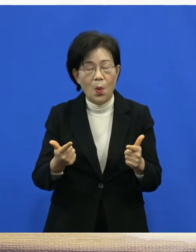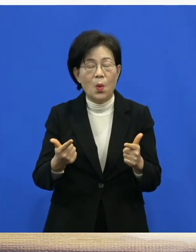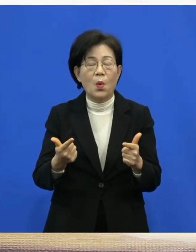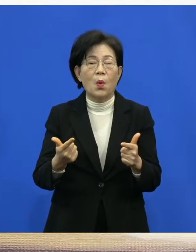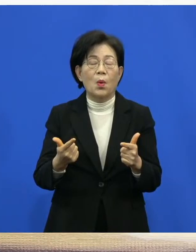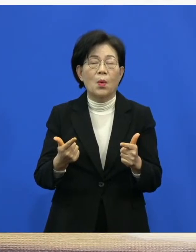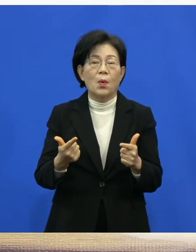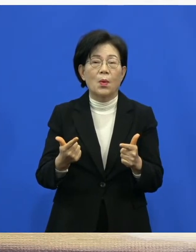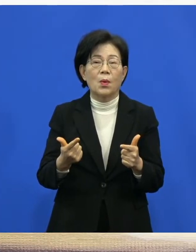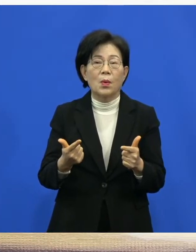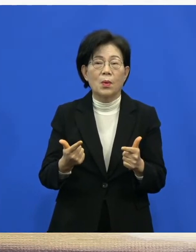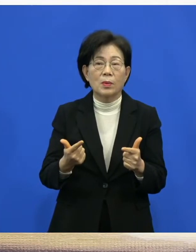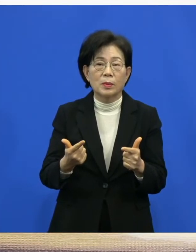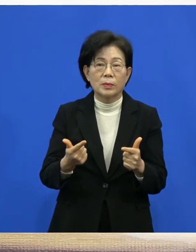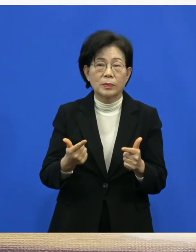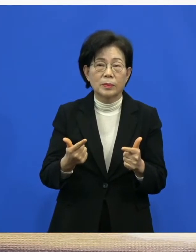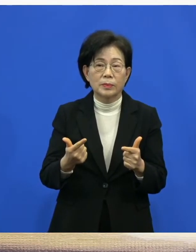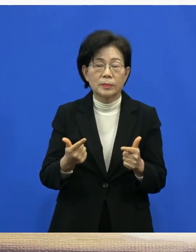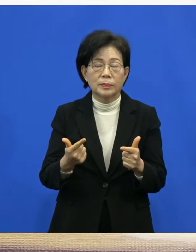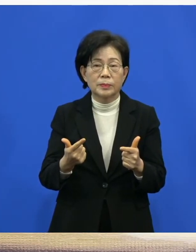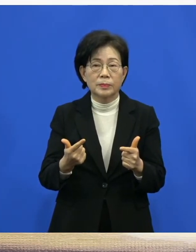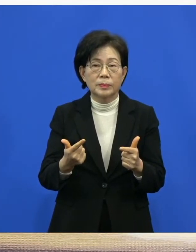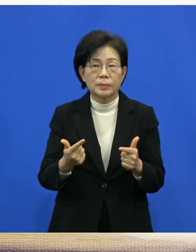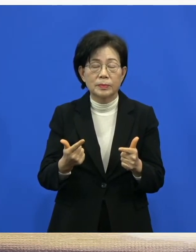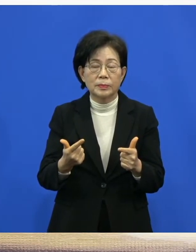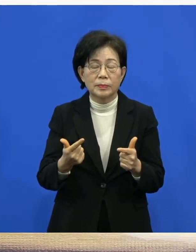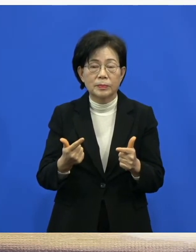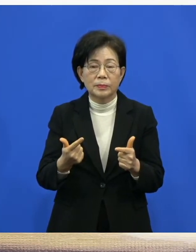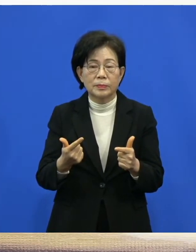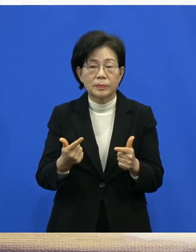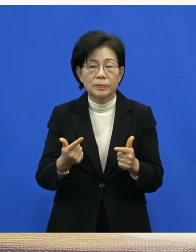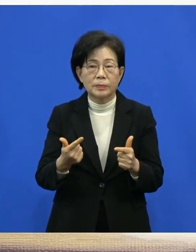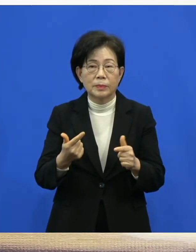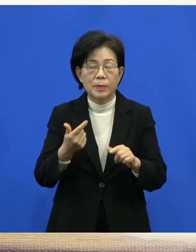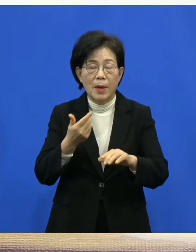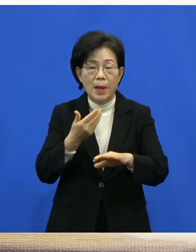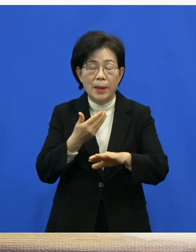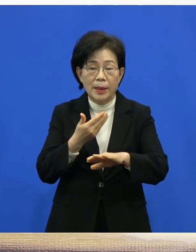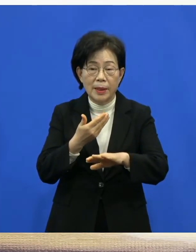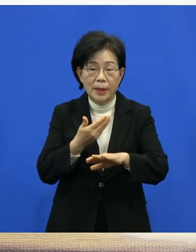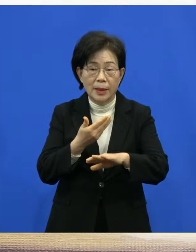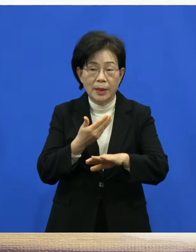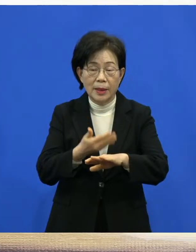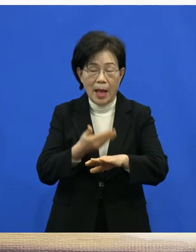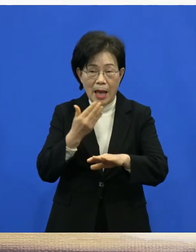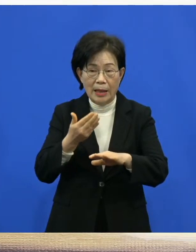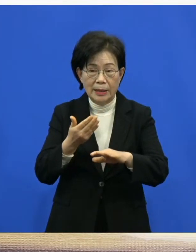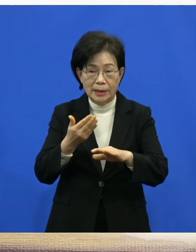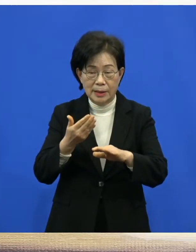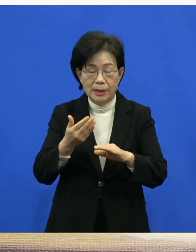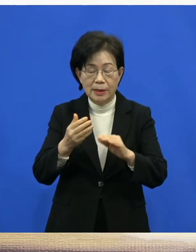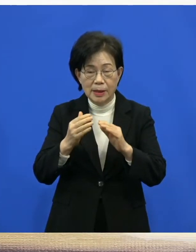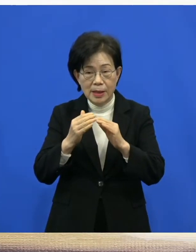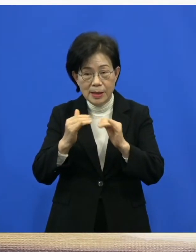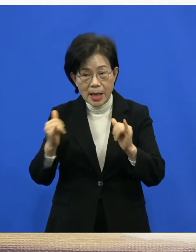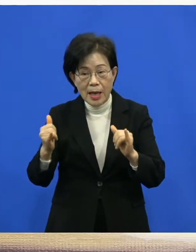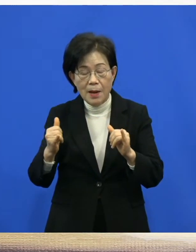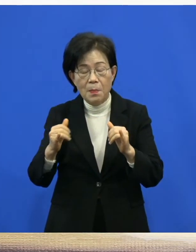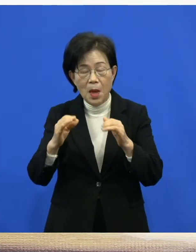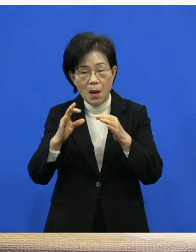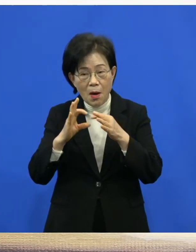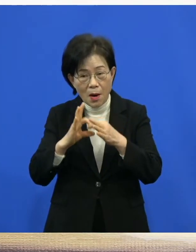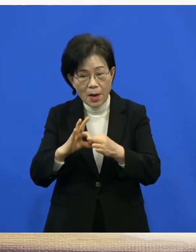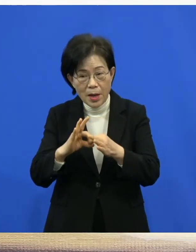아니에요. 철저히 타인에 의해서, 다른 것에 의해서 자신의 뜻과 상관없이 지금